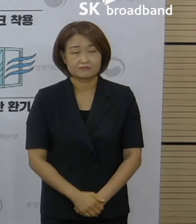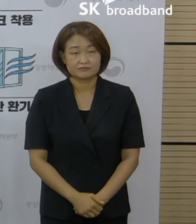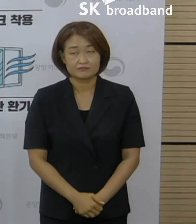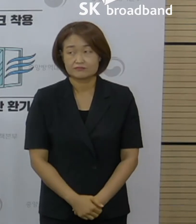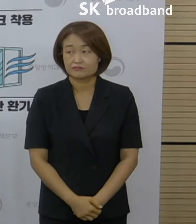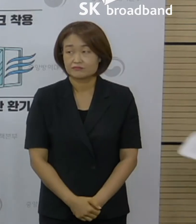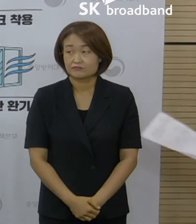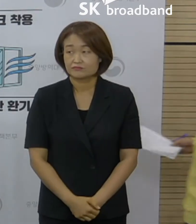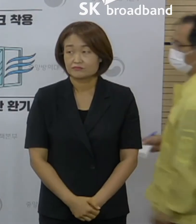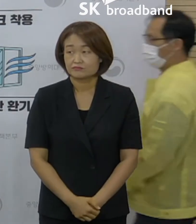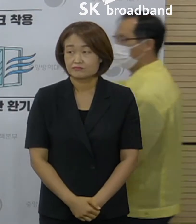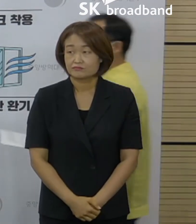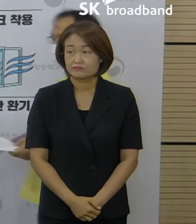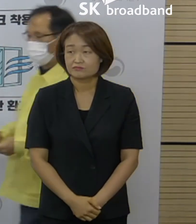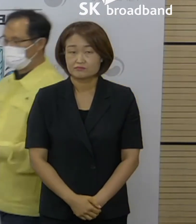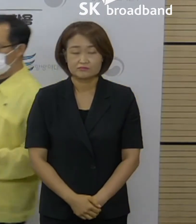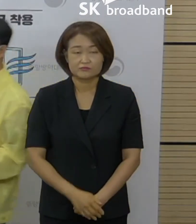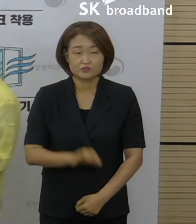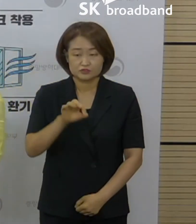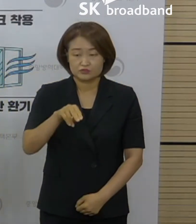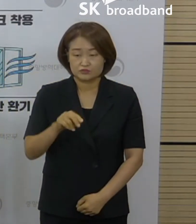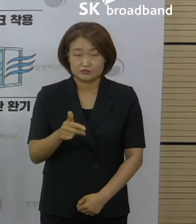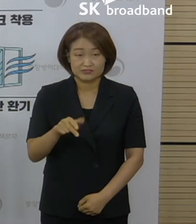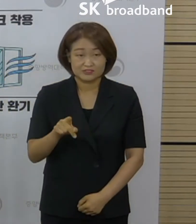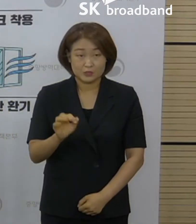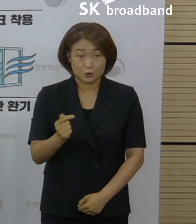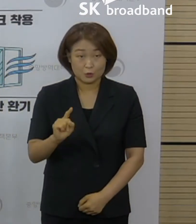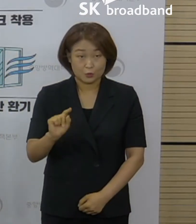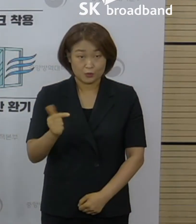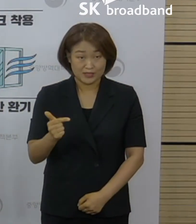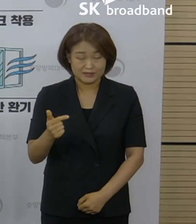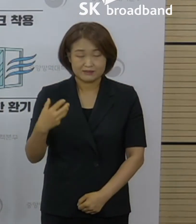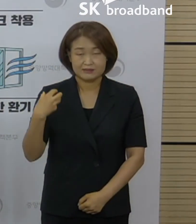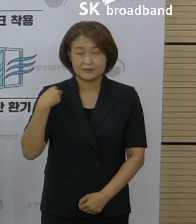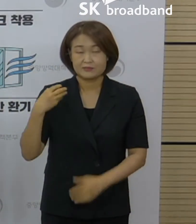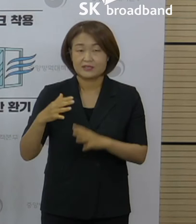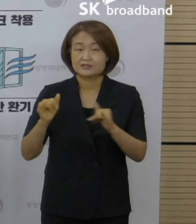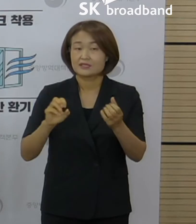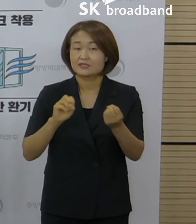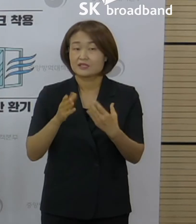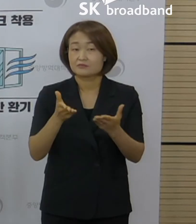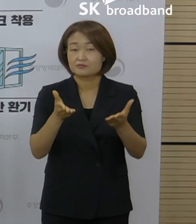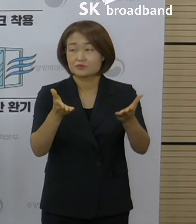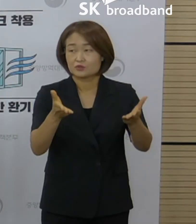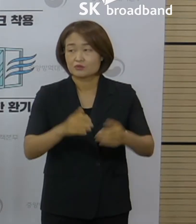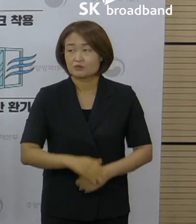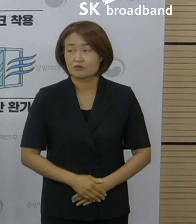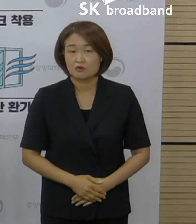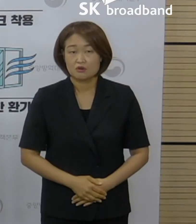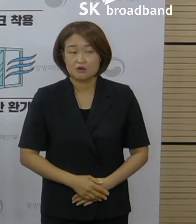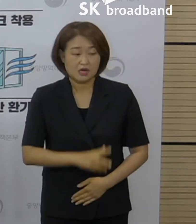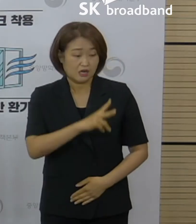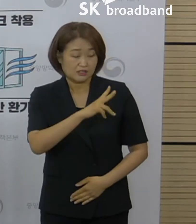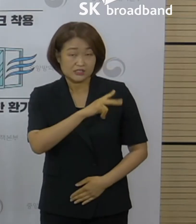윤정환 유통재고관리팀장이 답변 드리겠습니다. 질문 내용은 한 의원실에서